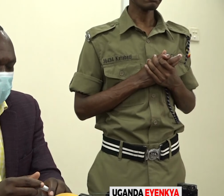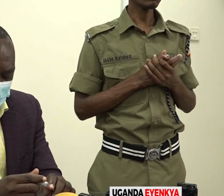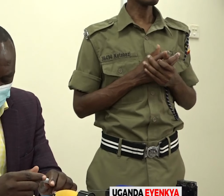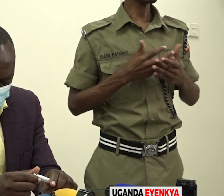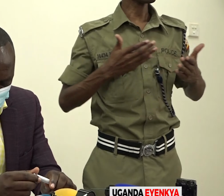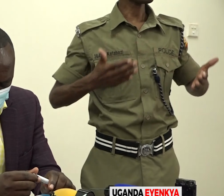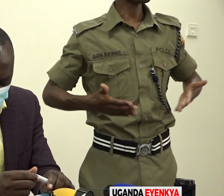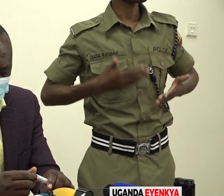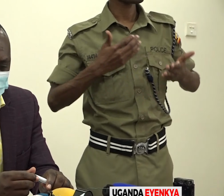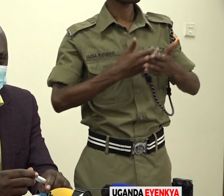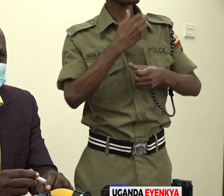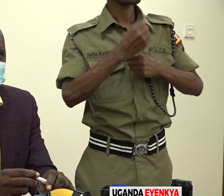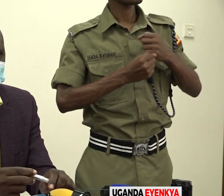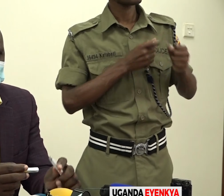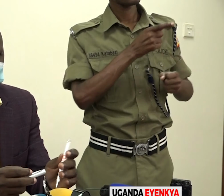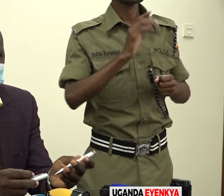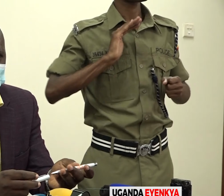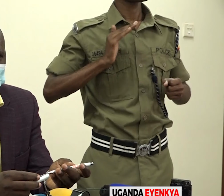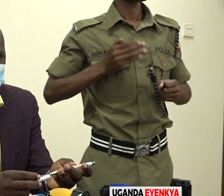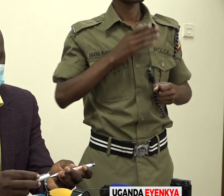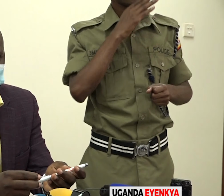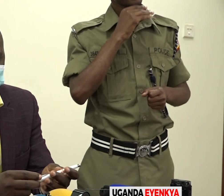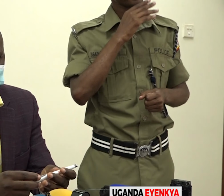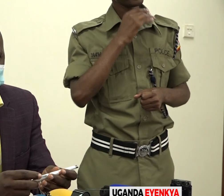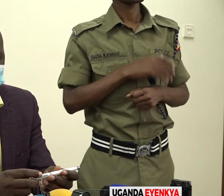Happy New Year to you, ladies and gentlemen.